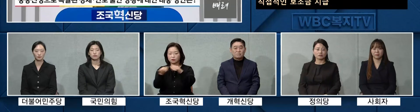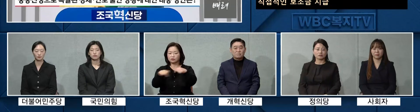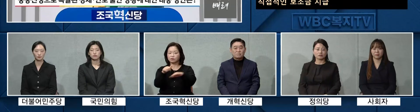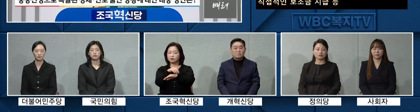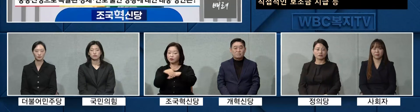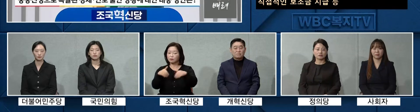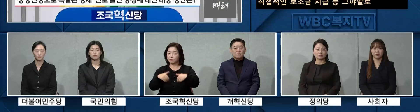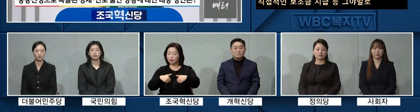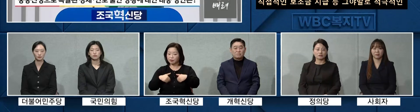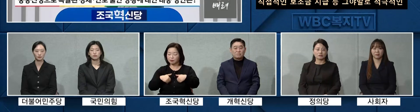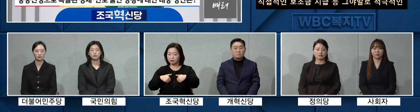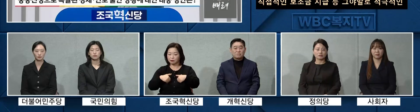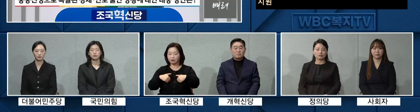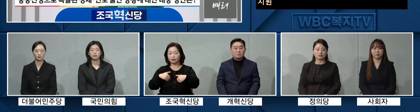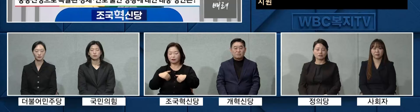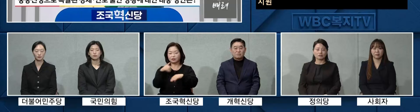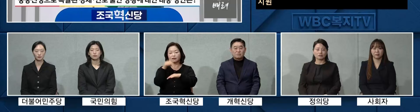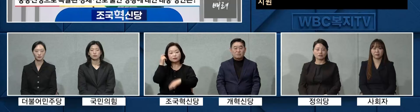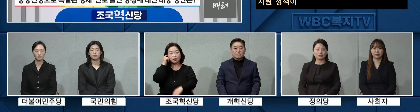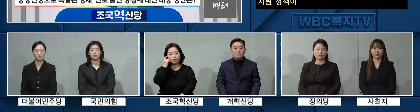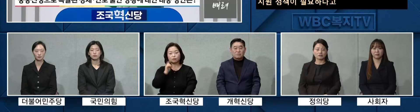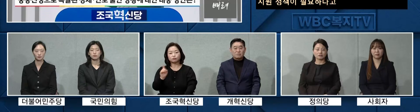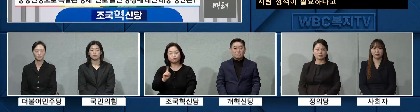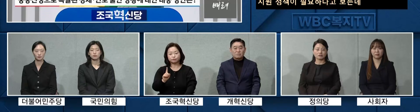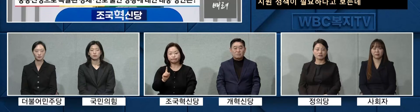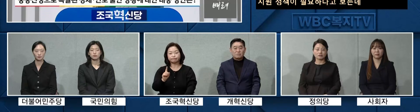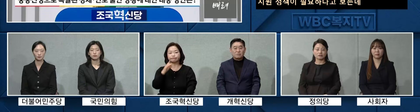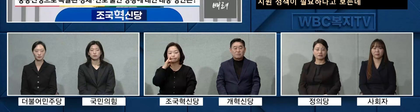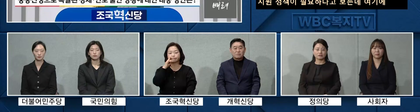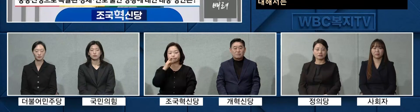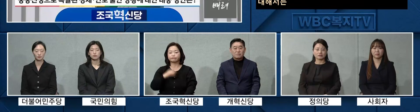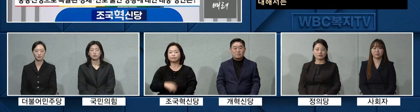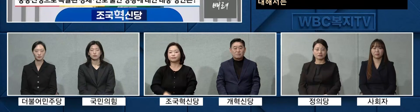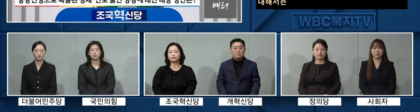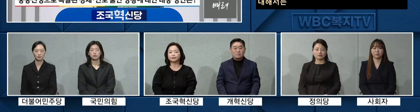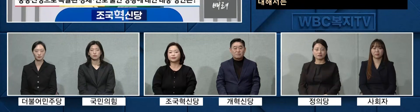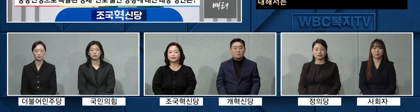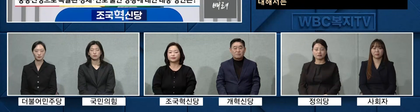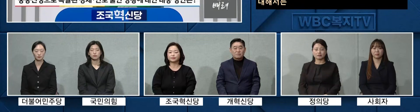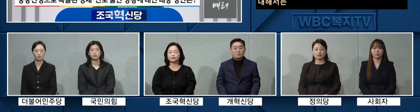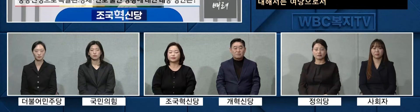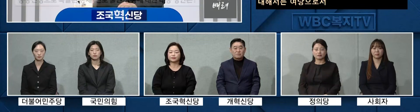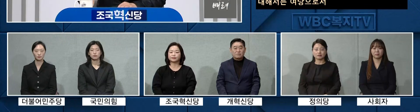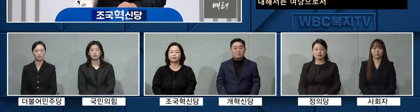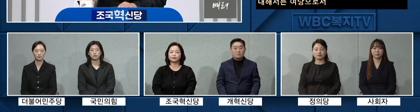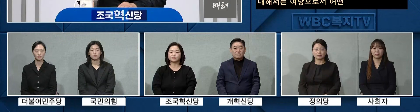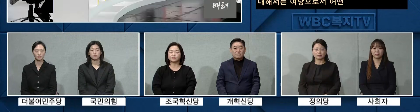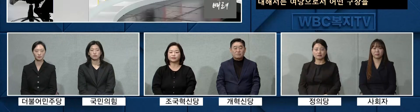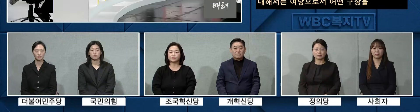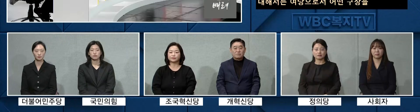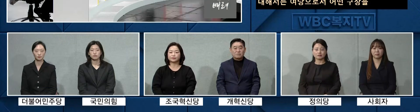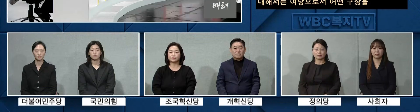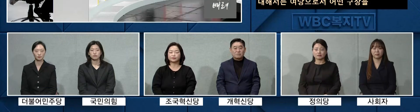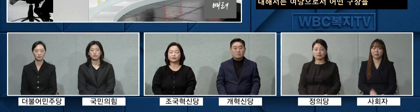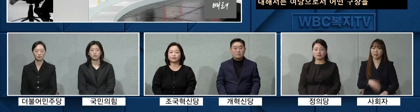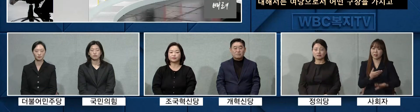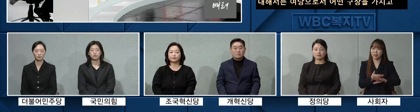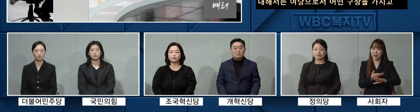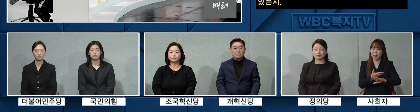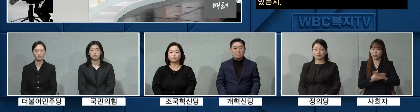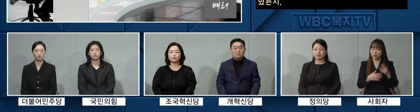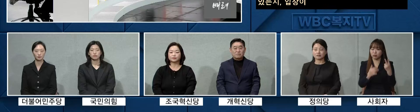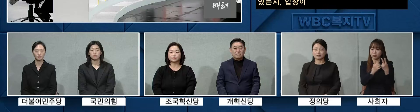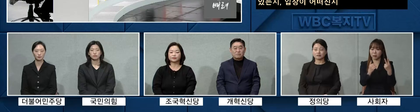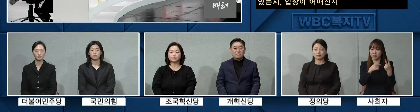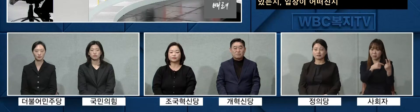필요하다고 보는데, 여기에 대해서는 여당으로서 어떤 구상을 가지고 있는지, 입장이 어떠신지 여쭙고 싶습니다. 다른 두 분이 반론